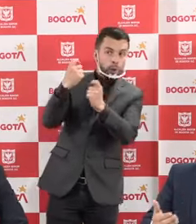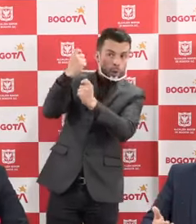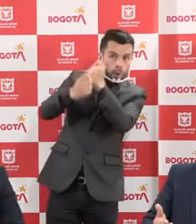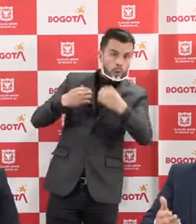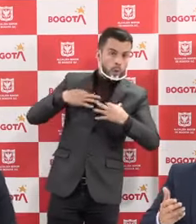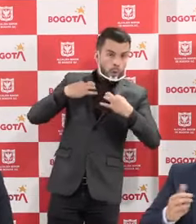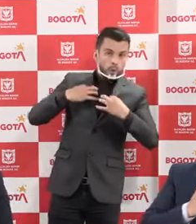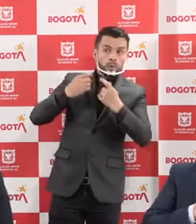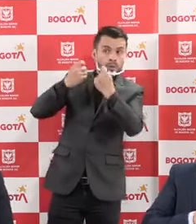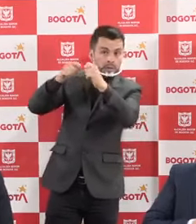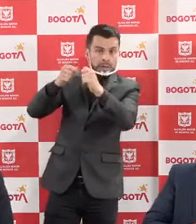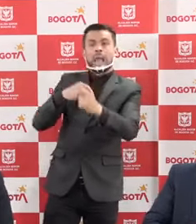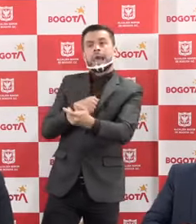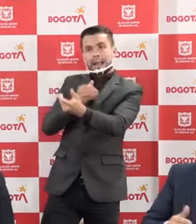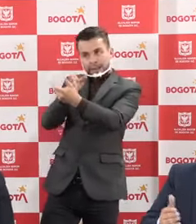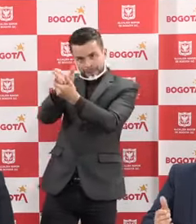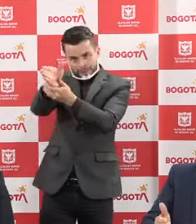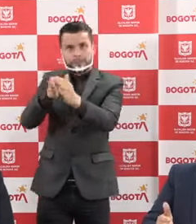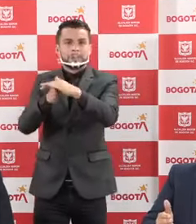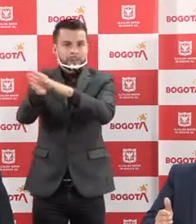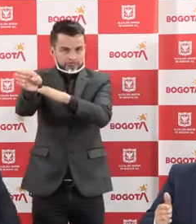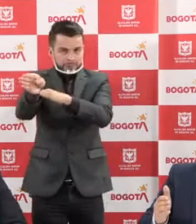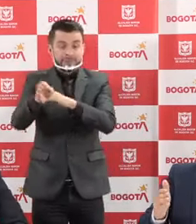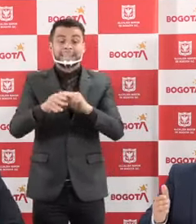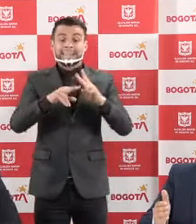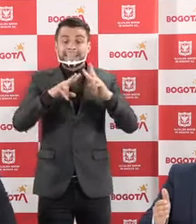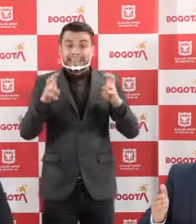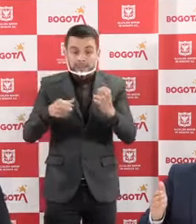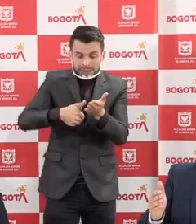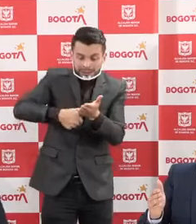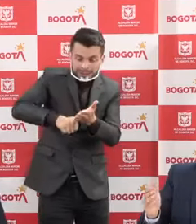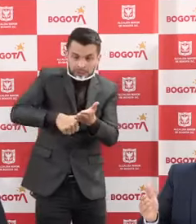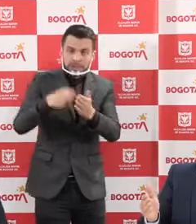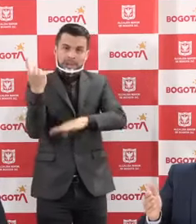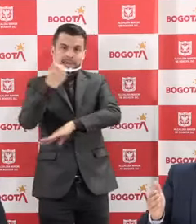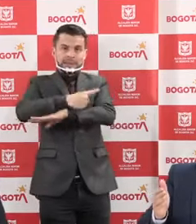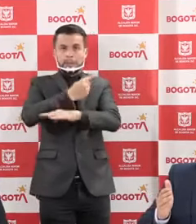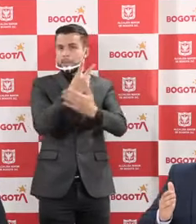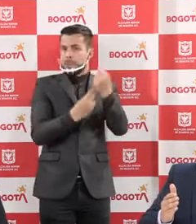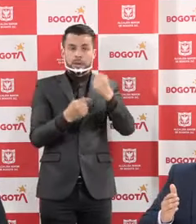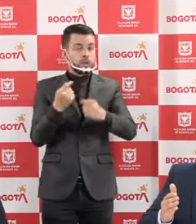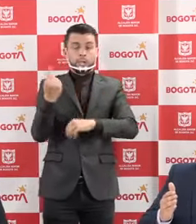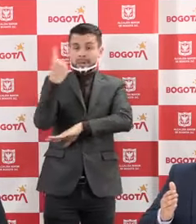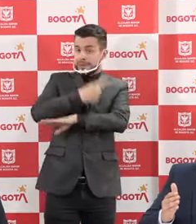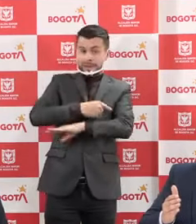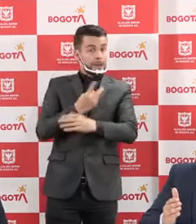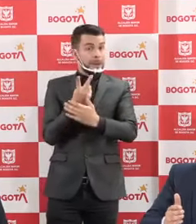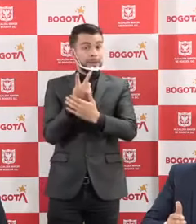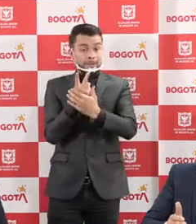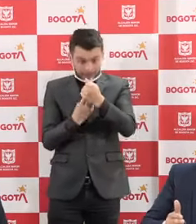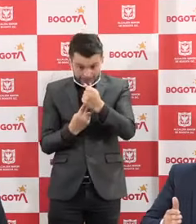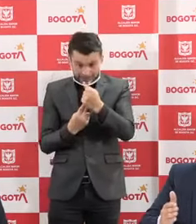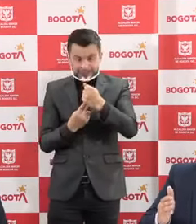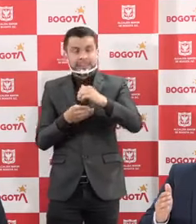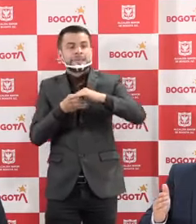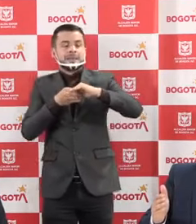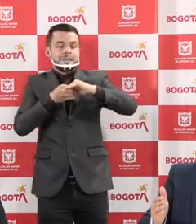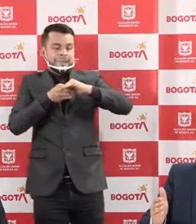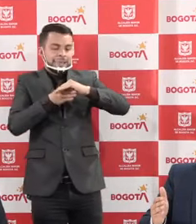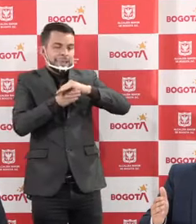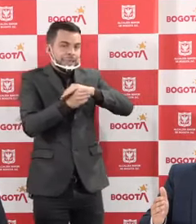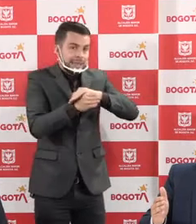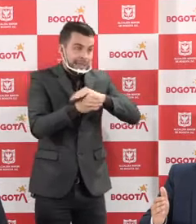restricción el pico y cédula aplicaría para dependiendo del establecimiento de comercio y